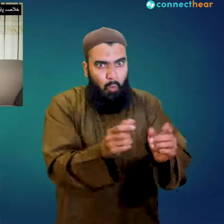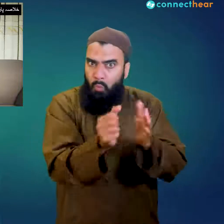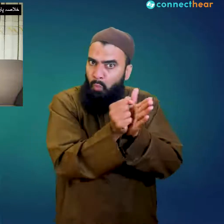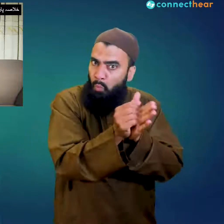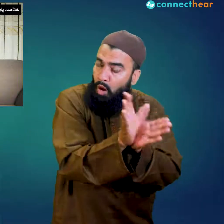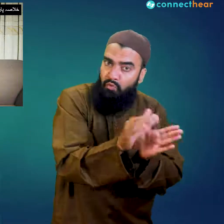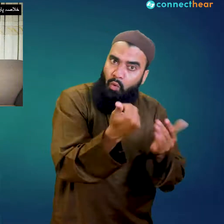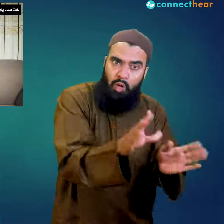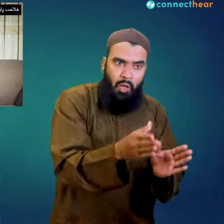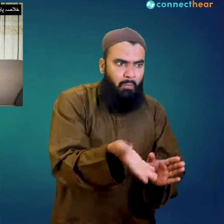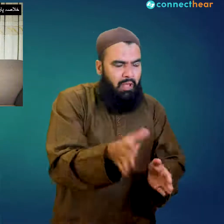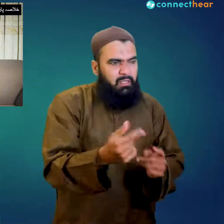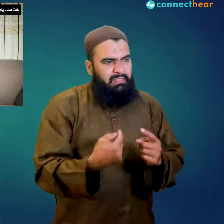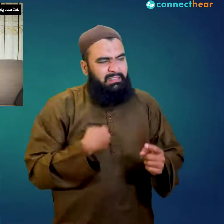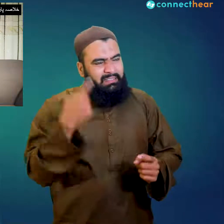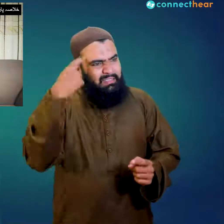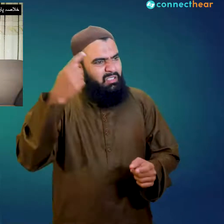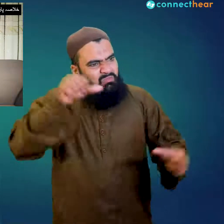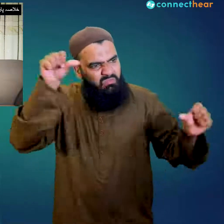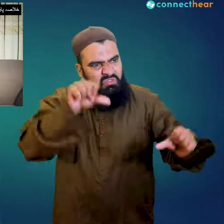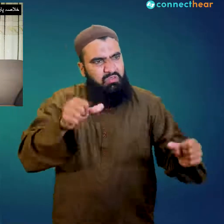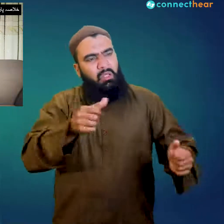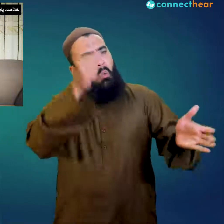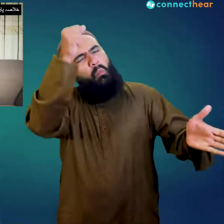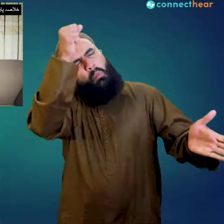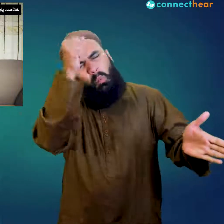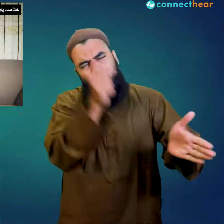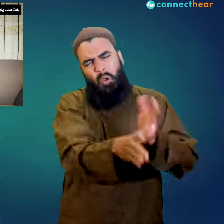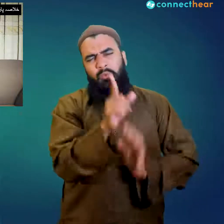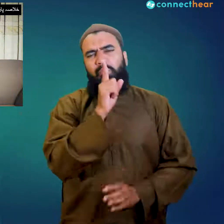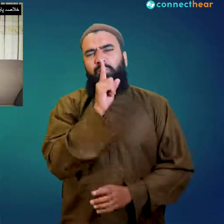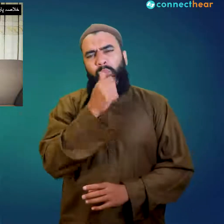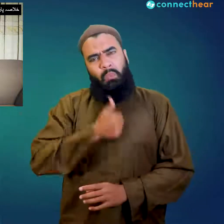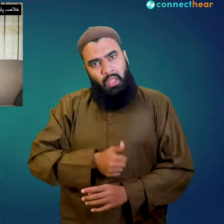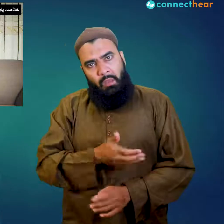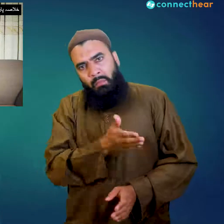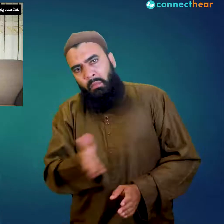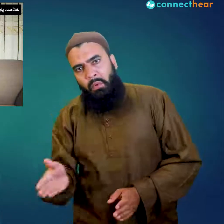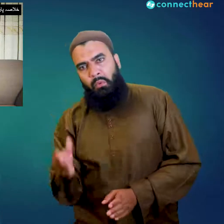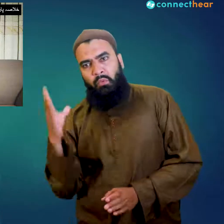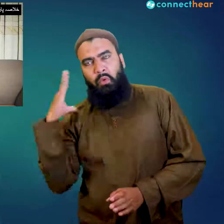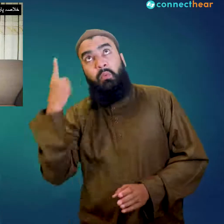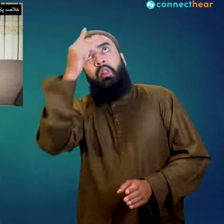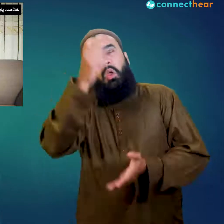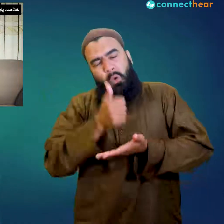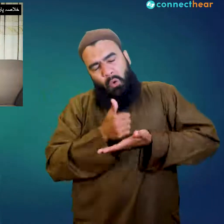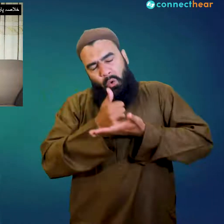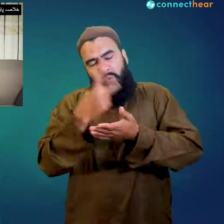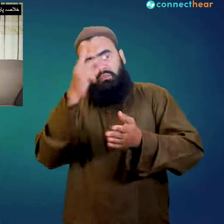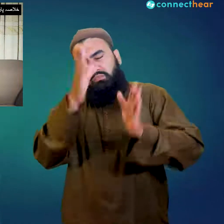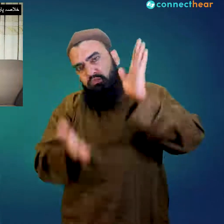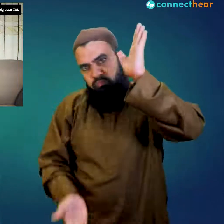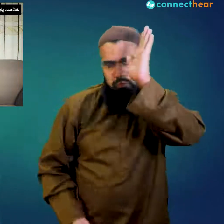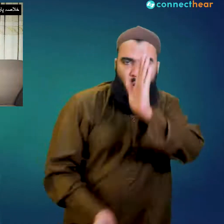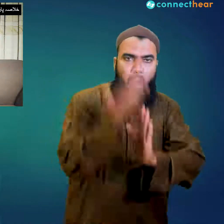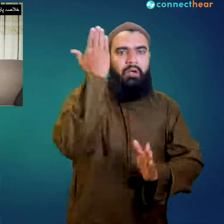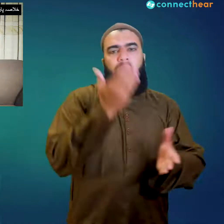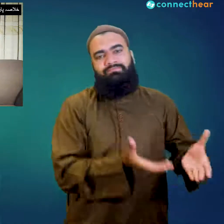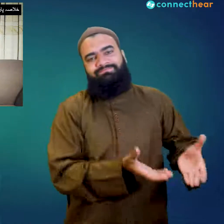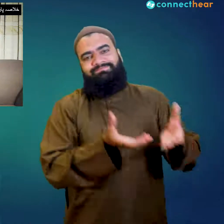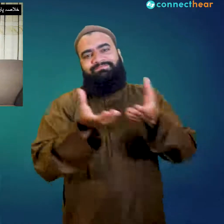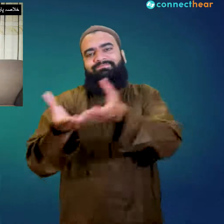تو مومنین کی صفات میں اللہ کی راہ میں مال خرچ کرنا دونوں حالتوں میں، تنگی کی حالت میں